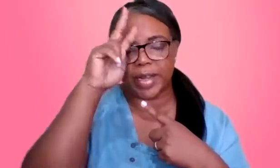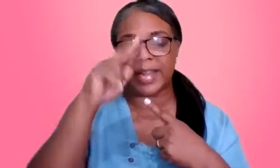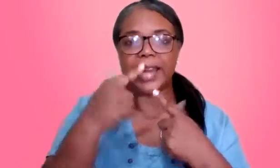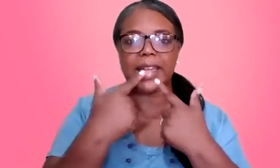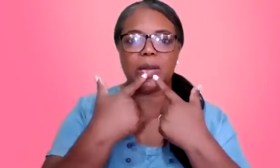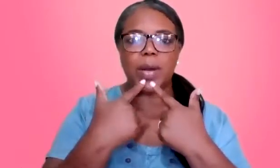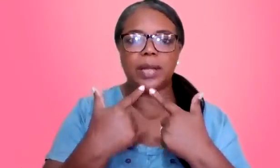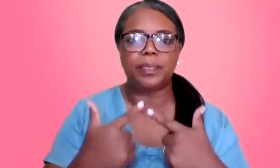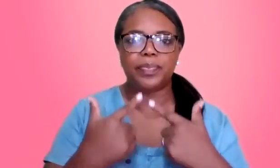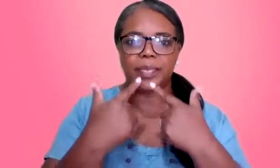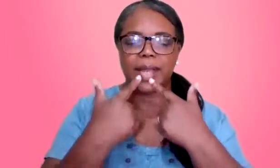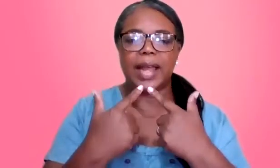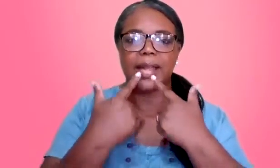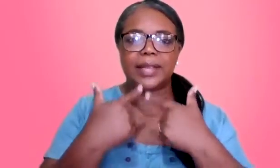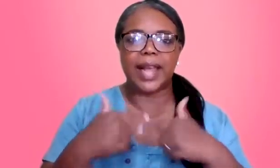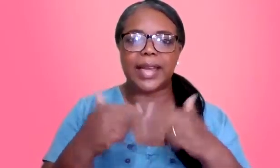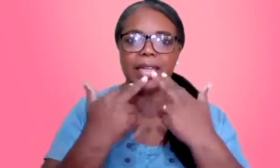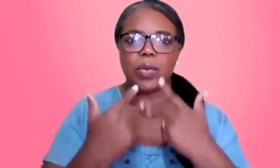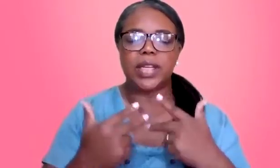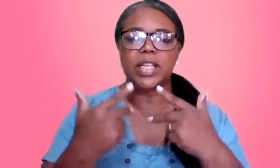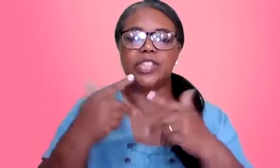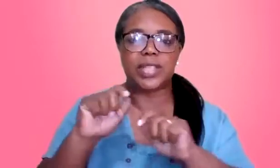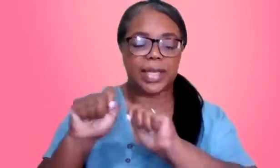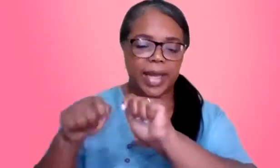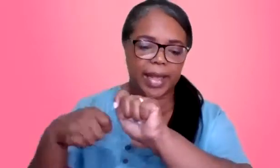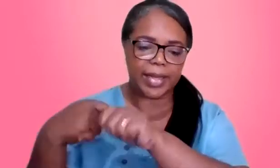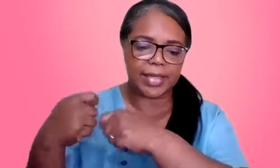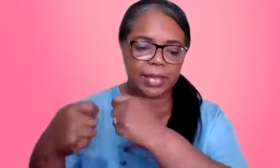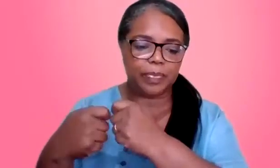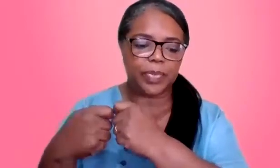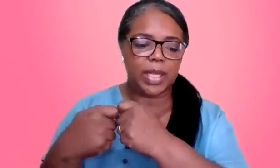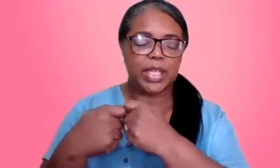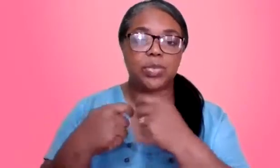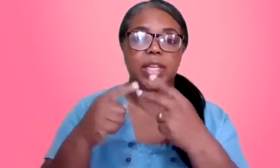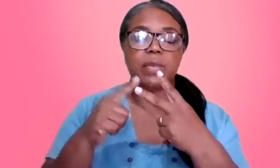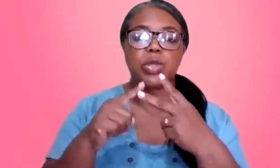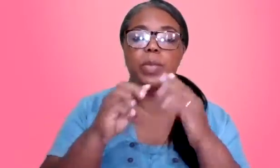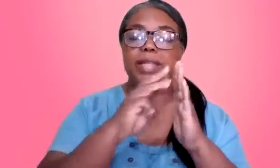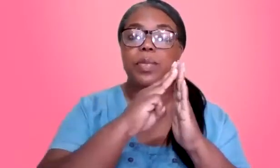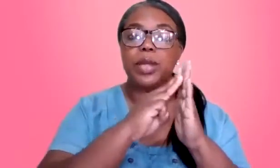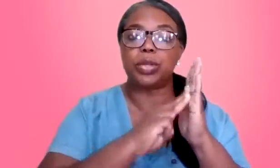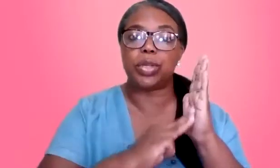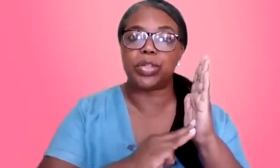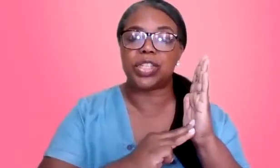da língua, tá? Da língua de sinais. Estudamos sobre as